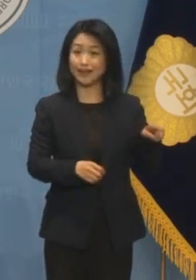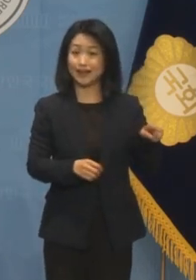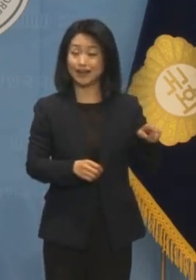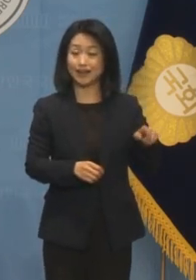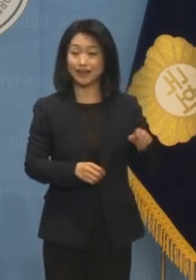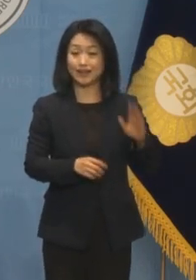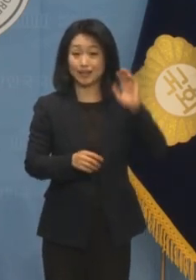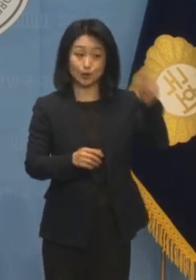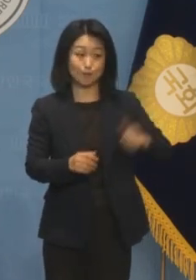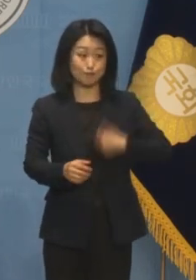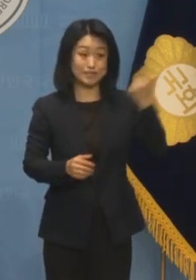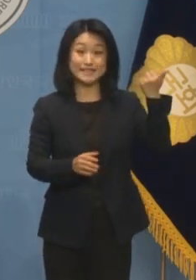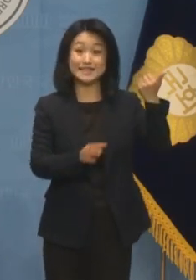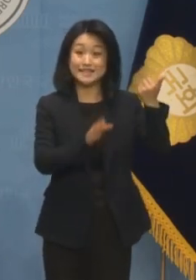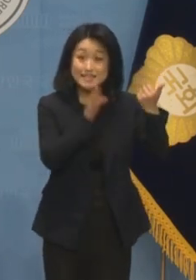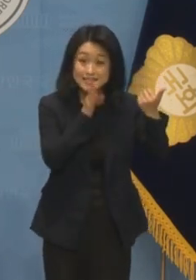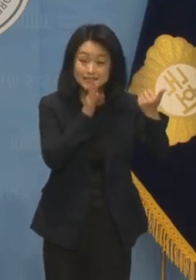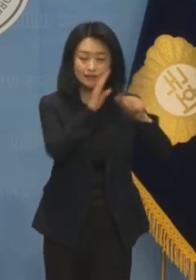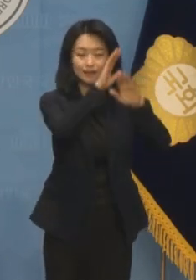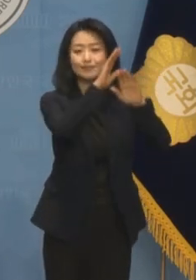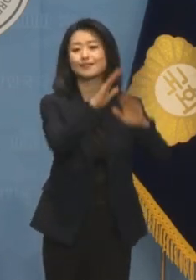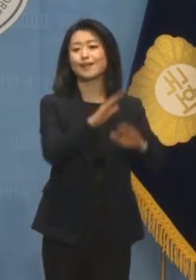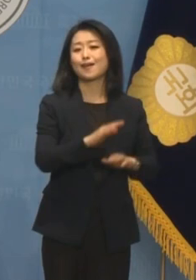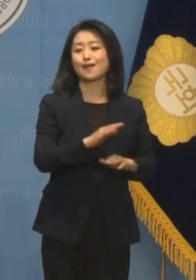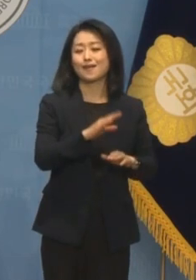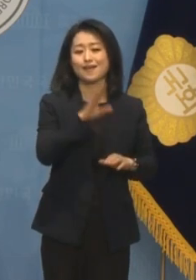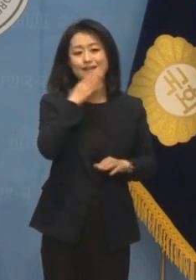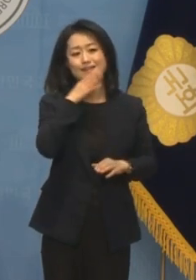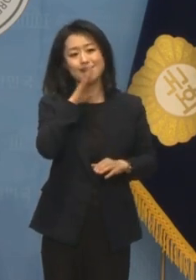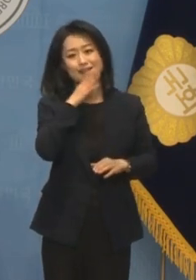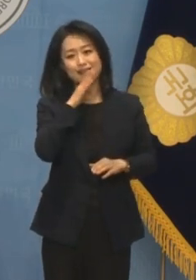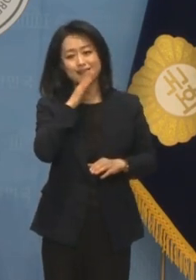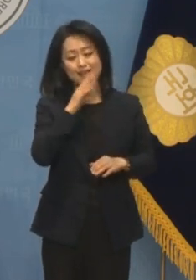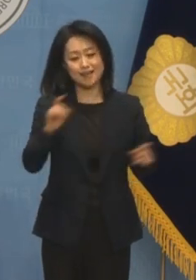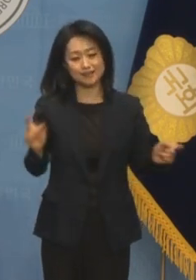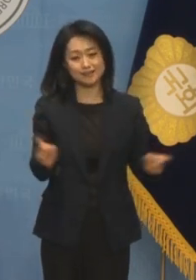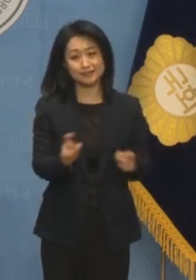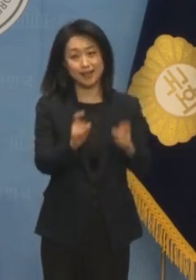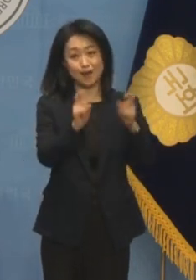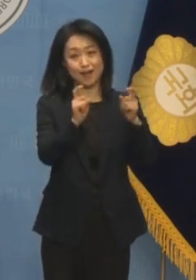VI 경로가 사실인지 아닌지의 진위 문제로 공방을는